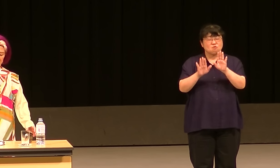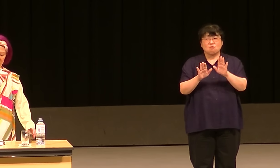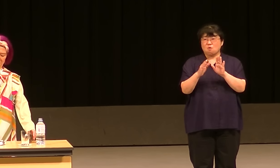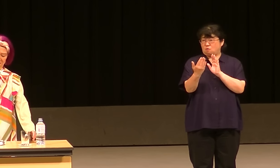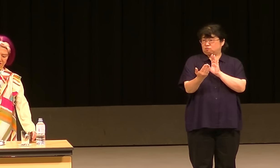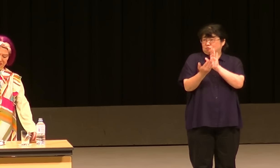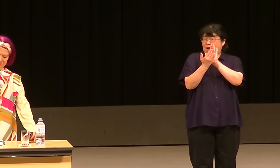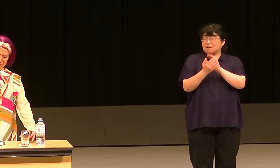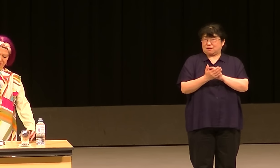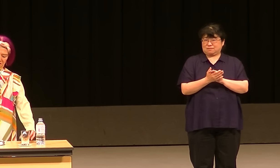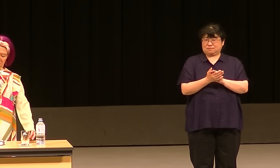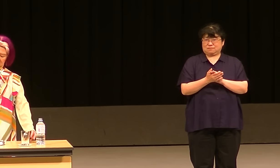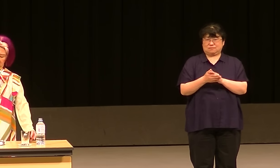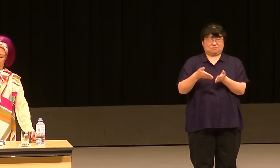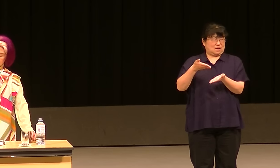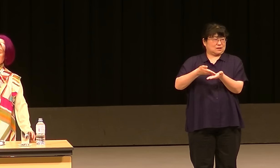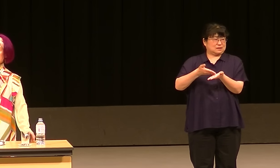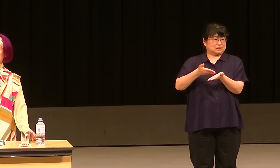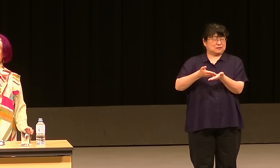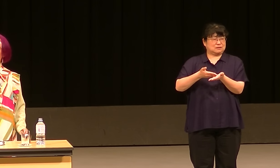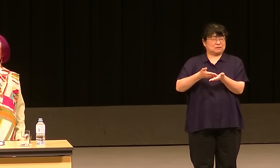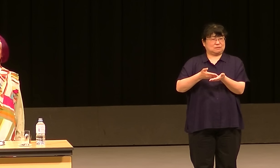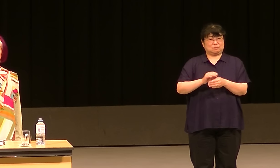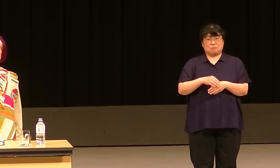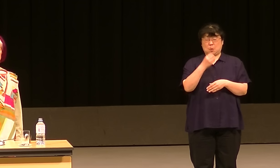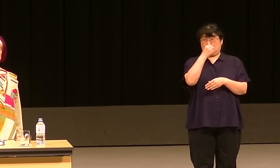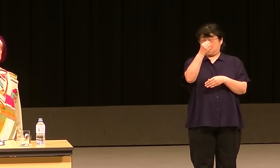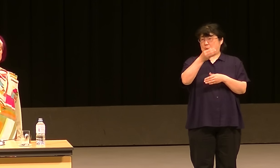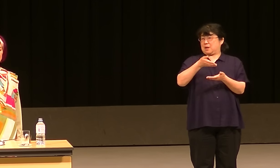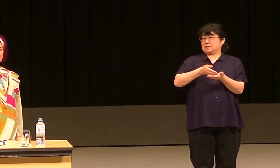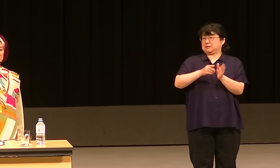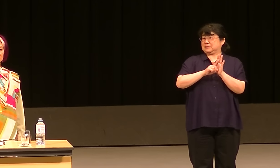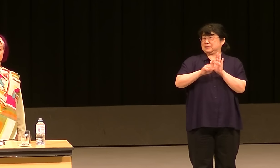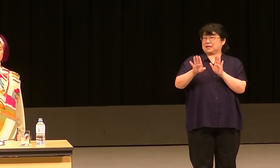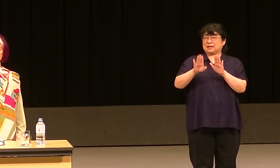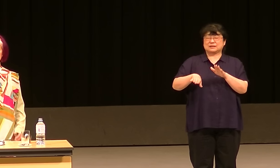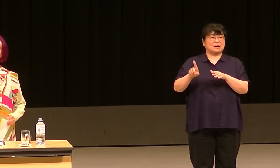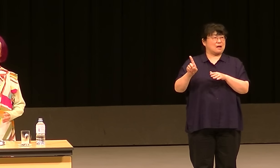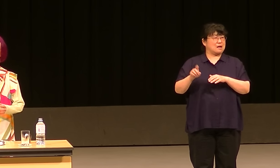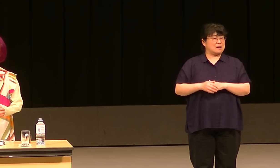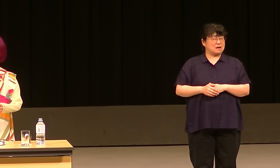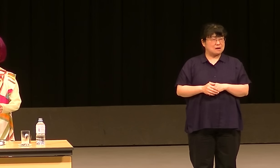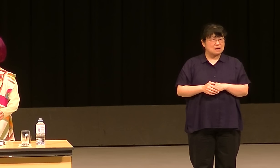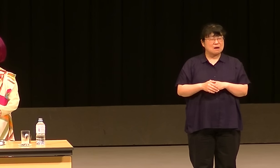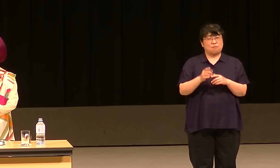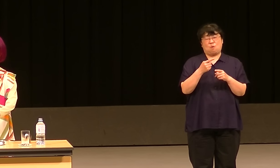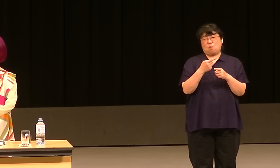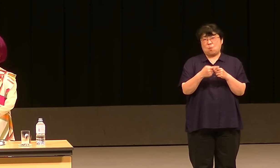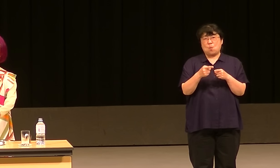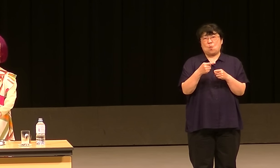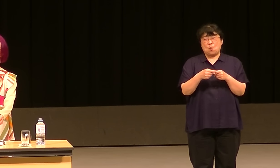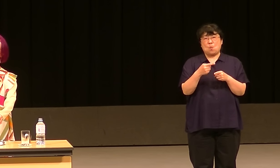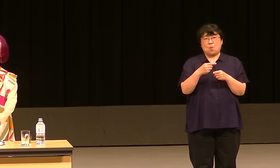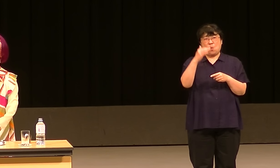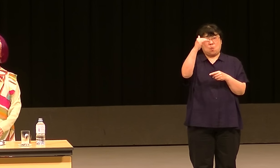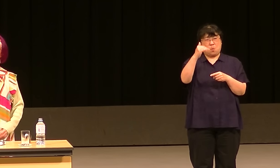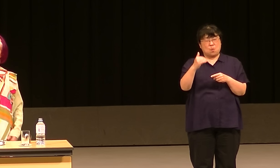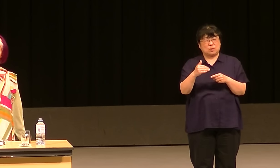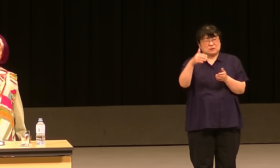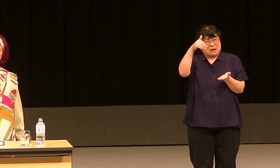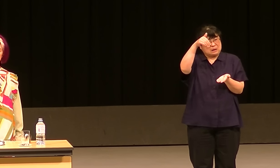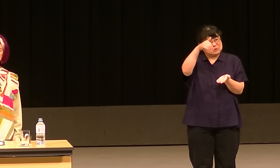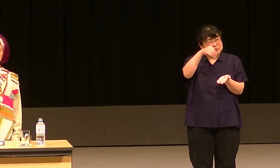です、ということを、高らかに、宣言しているということがどんどんどんどん出てきてですね、後ろの方は相